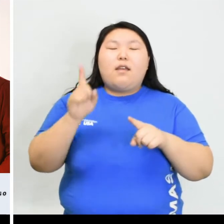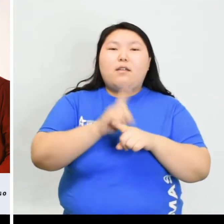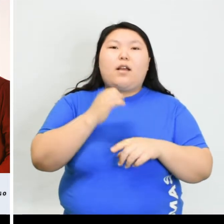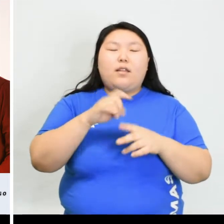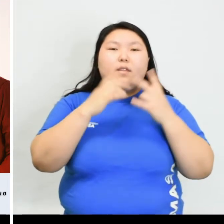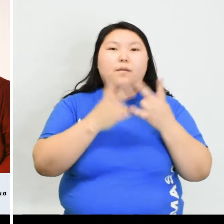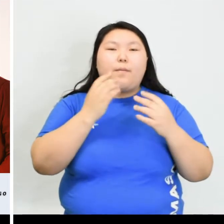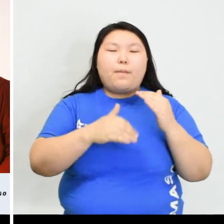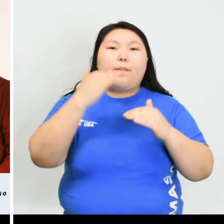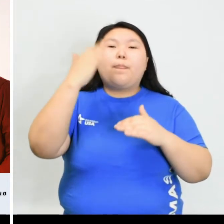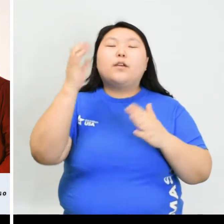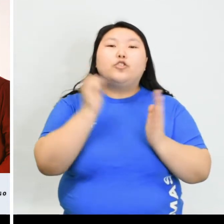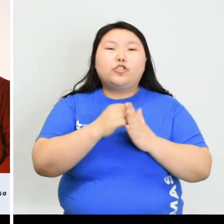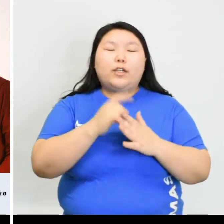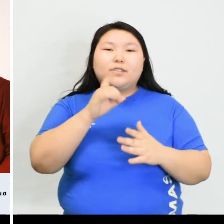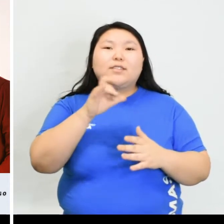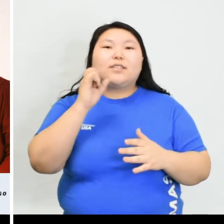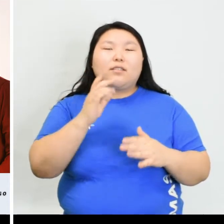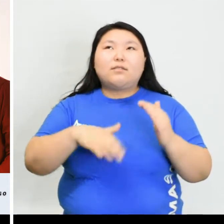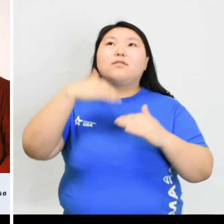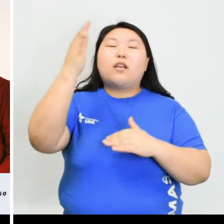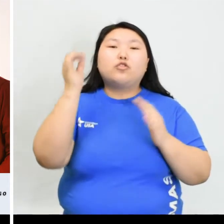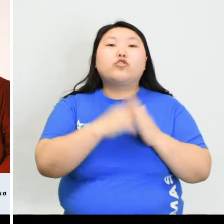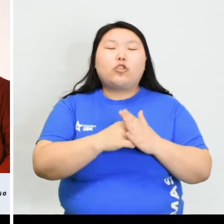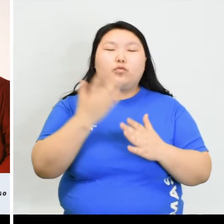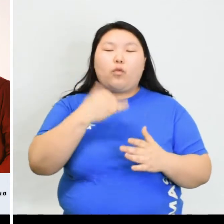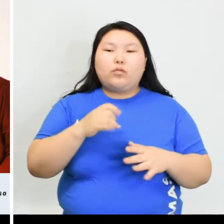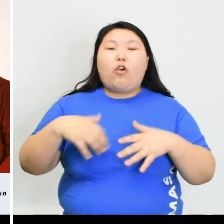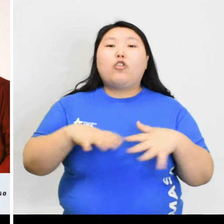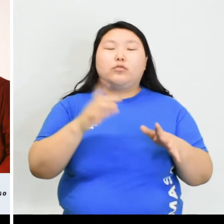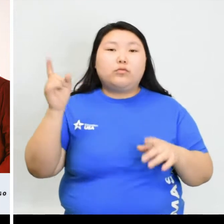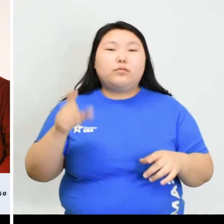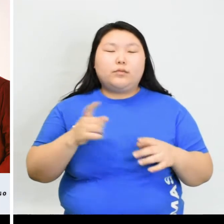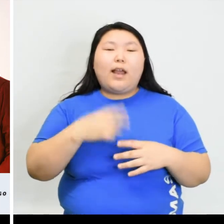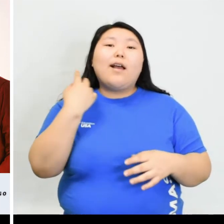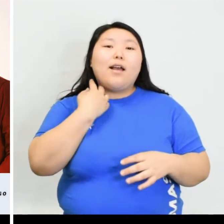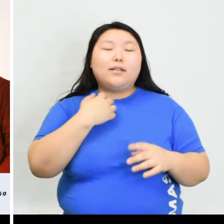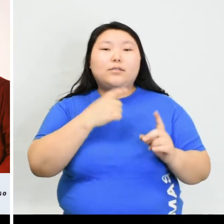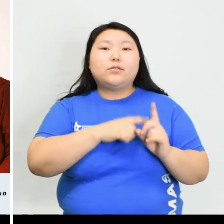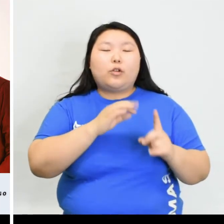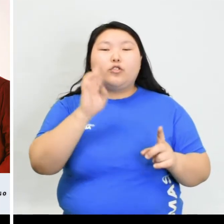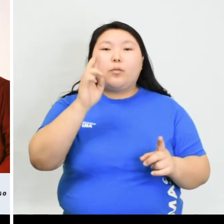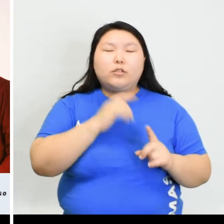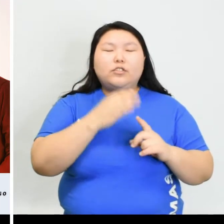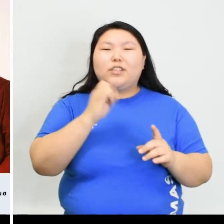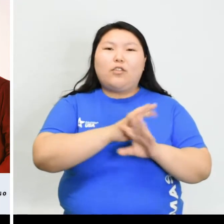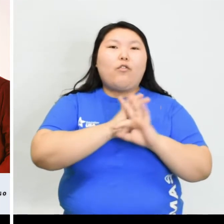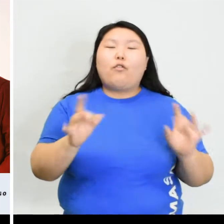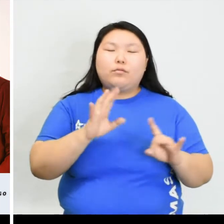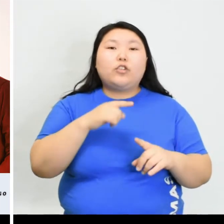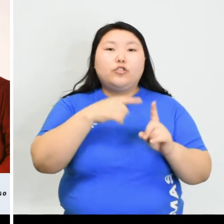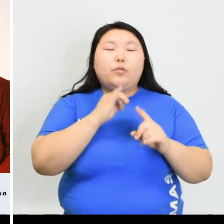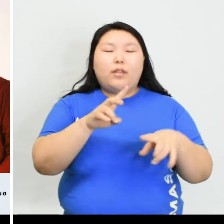хийгээл дээр нь л гарах нийгмийн дээдлэл дээр нь л гарах хэвээр зах зээлийн дээр л гарах хэвээр гэл хөөцдөг нөхөр амиа англичин японоч ч